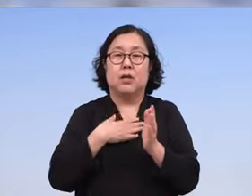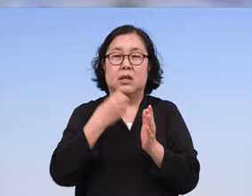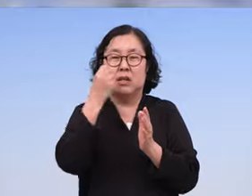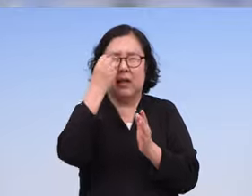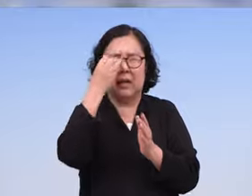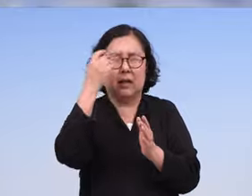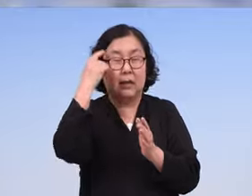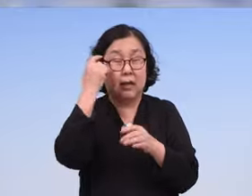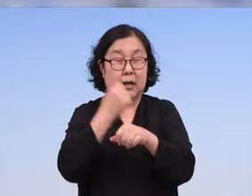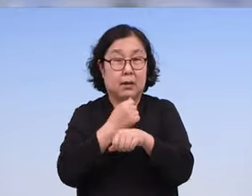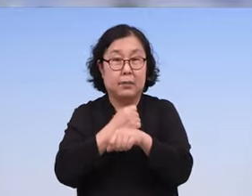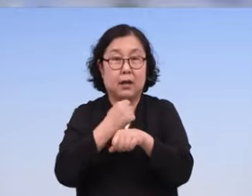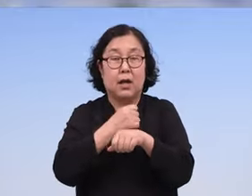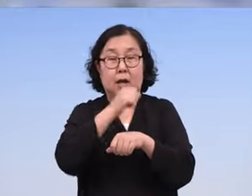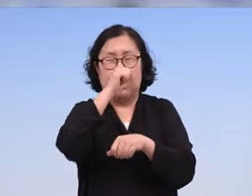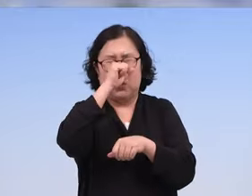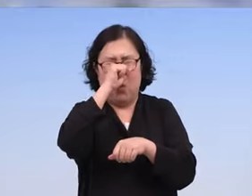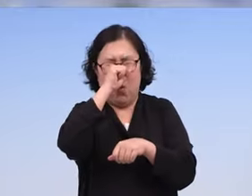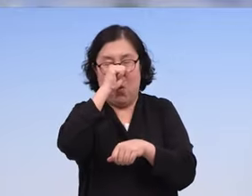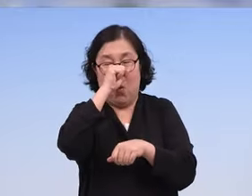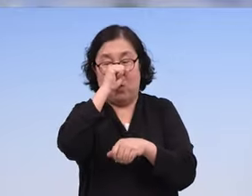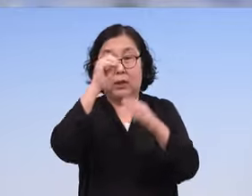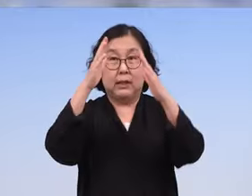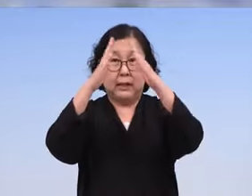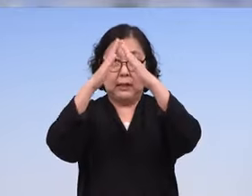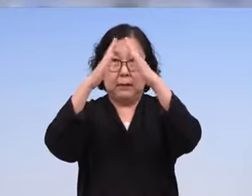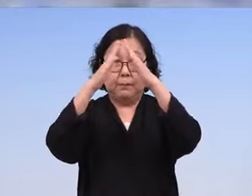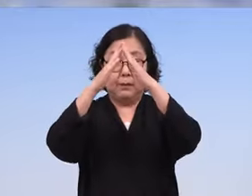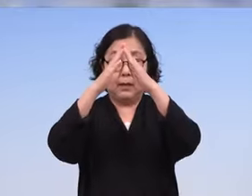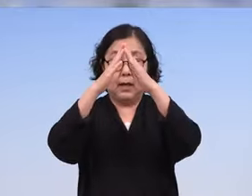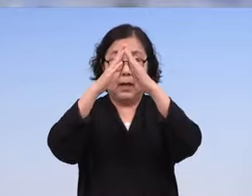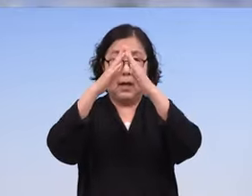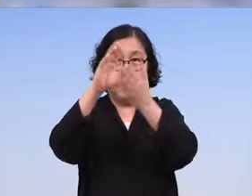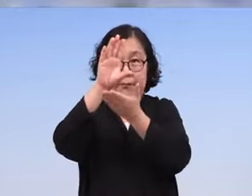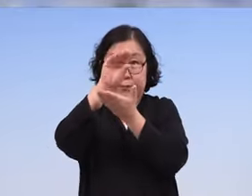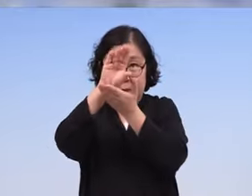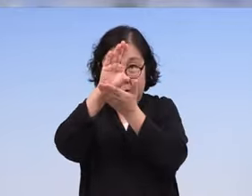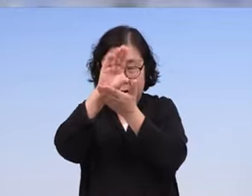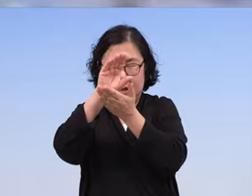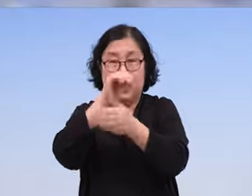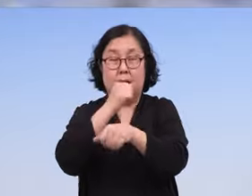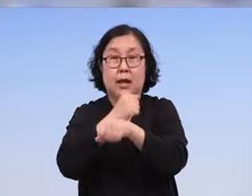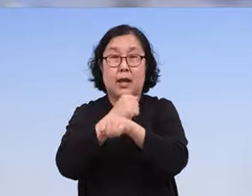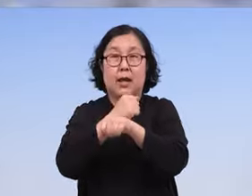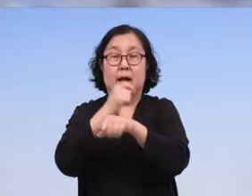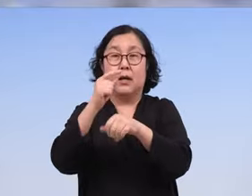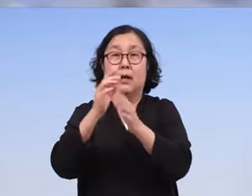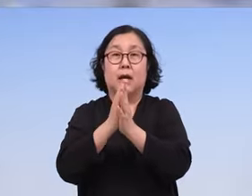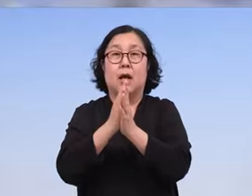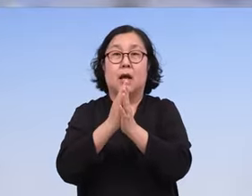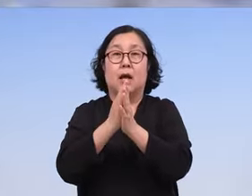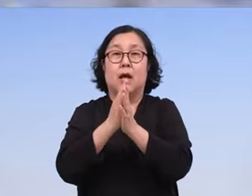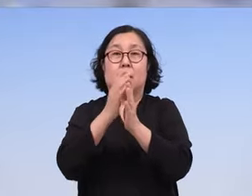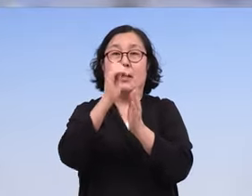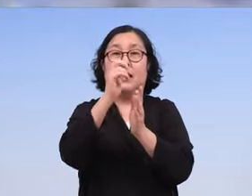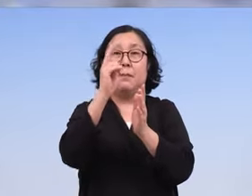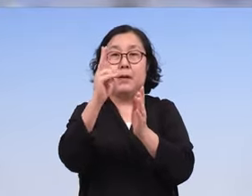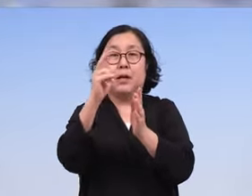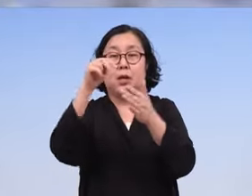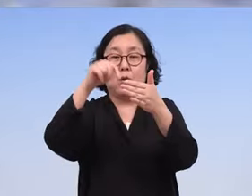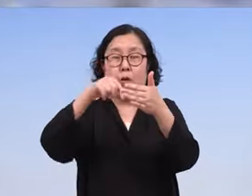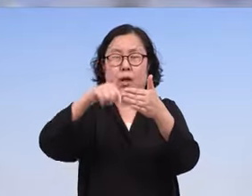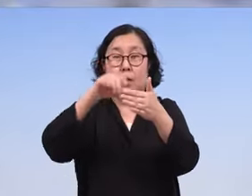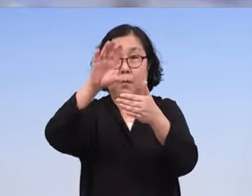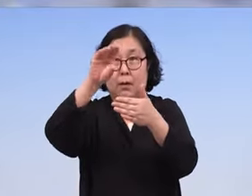들어요. 너무나 호화 주택을 가지고 드라마를 찍었는데 보니까 그게 화면 비치는